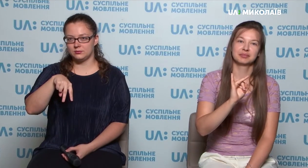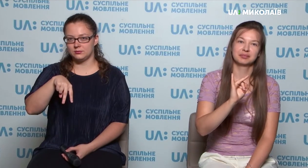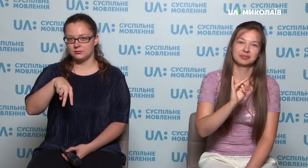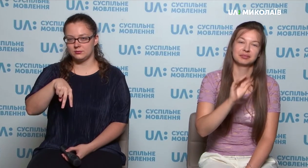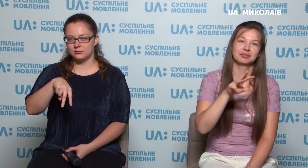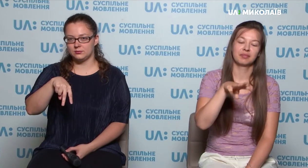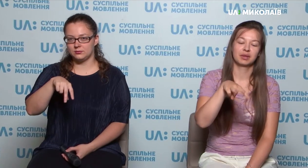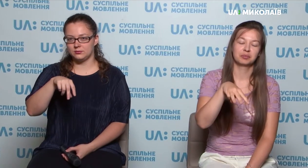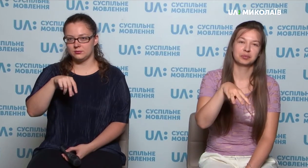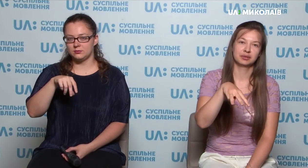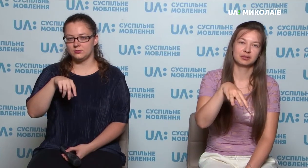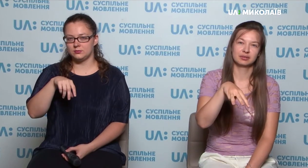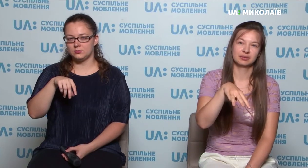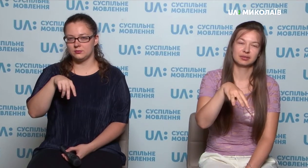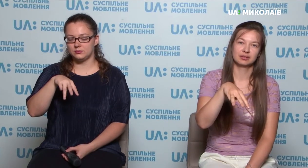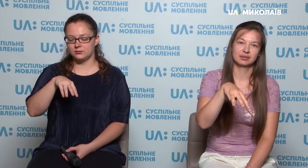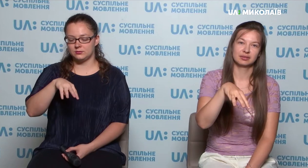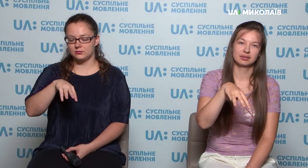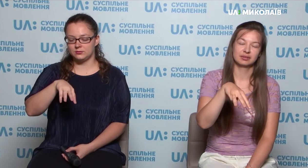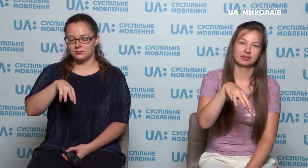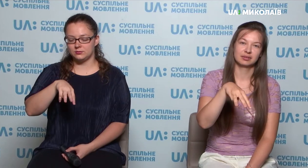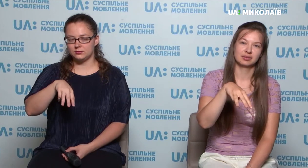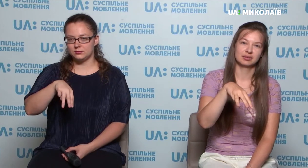Ли. І закінчуємо літерою М. Килим.